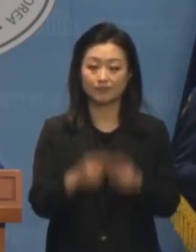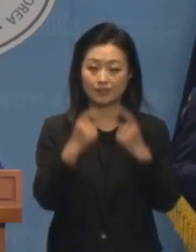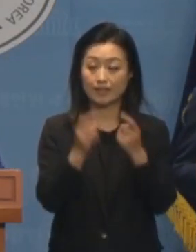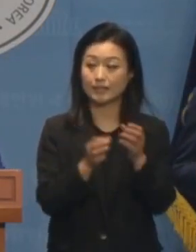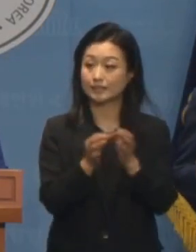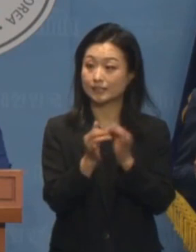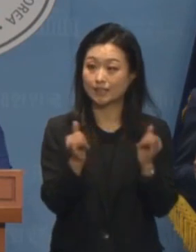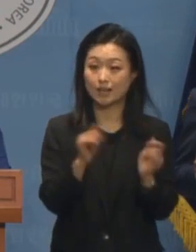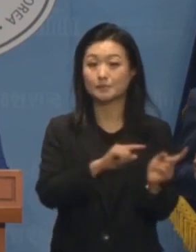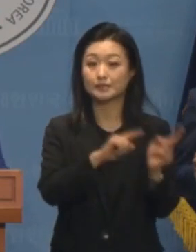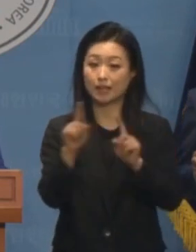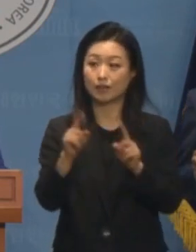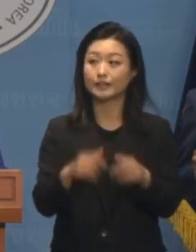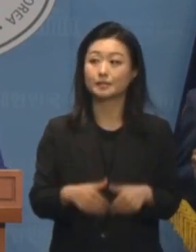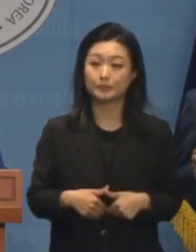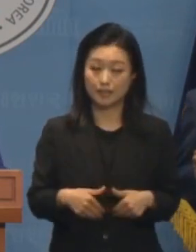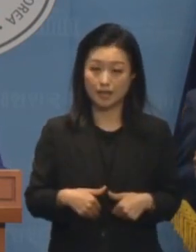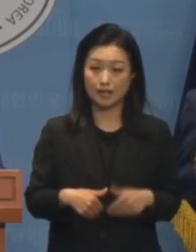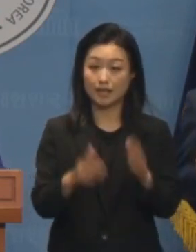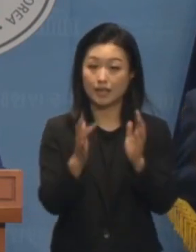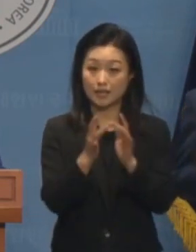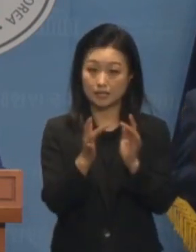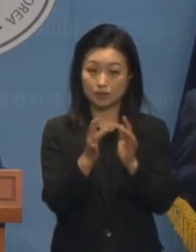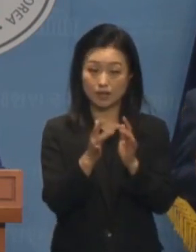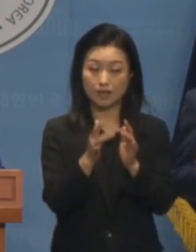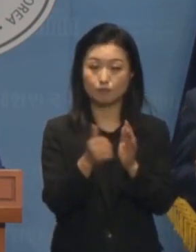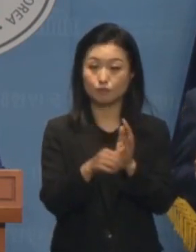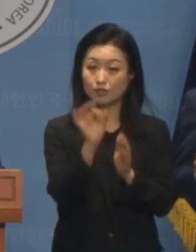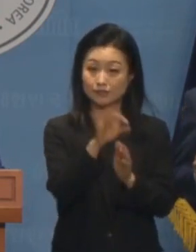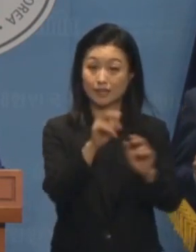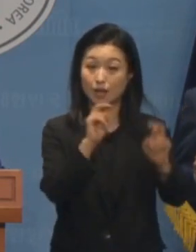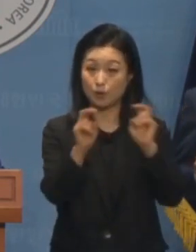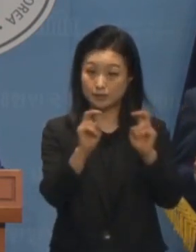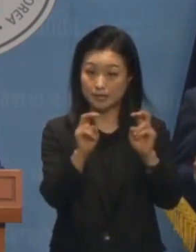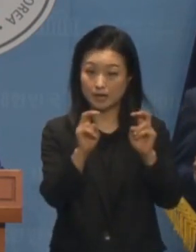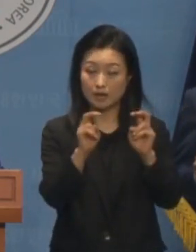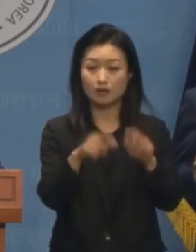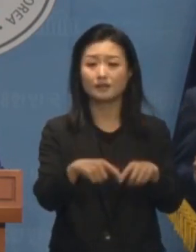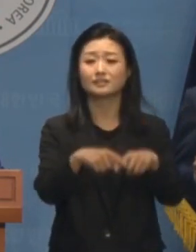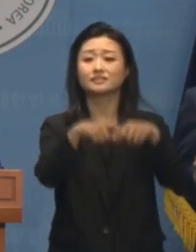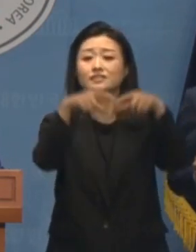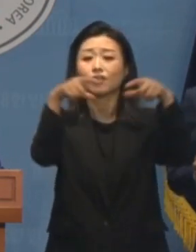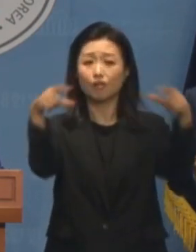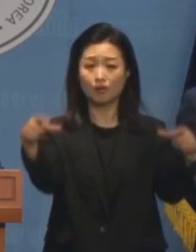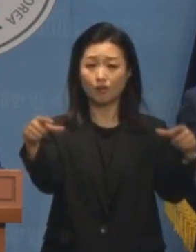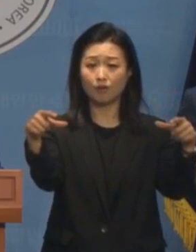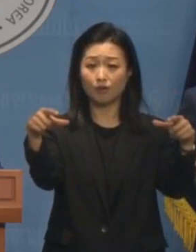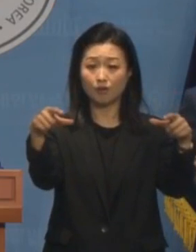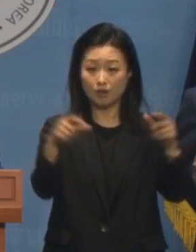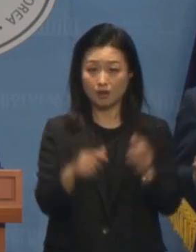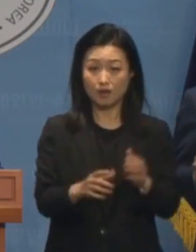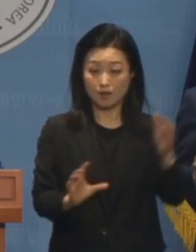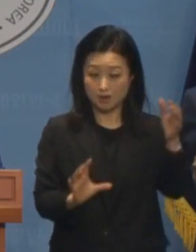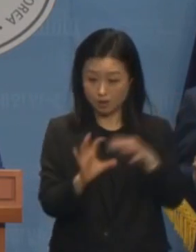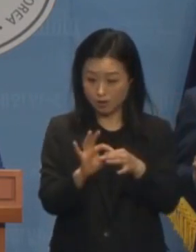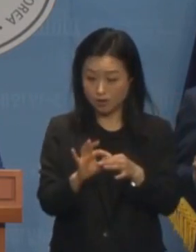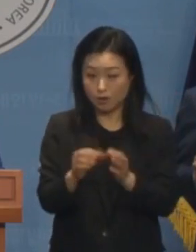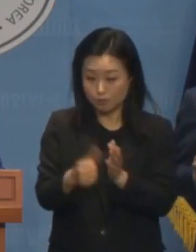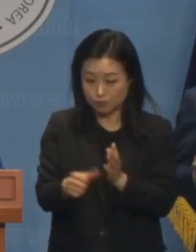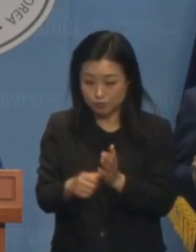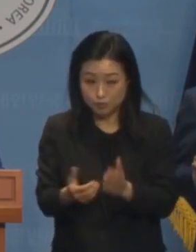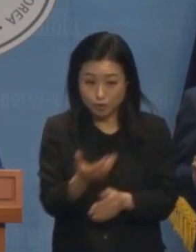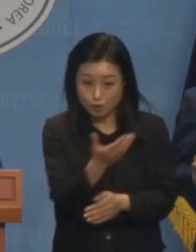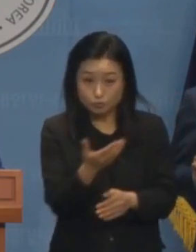소상공인들을 살려야 합니다. 온라인 플랫폼 시장이 급성장해서 이를 제공하는 사업자의 지위가